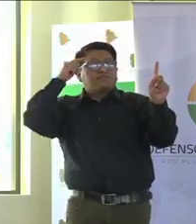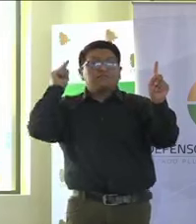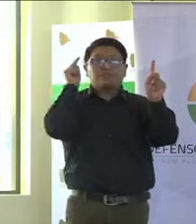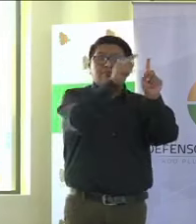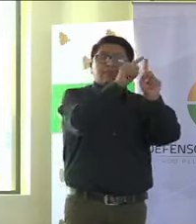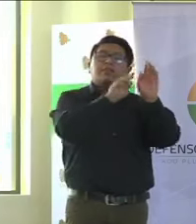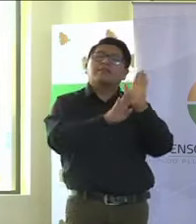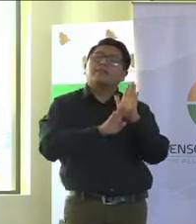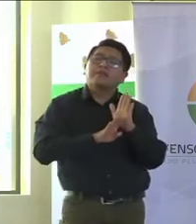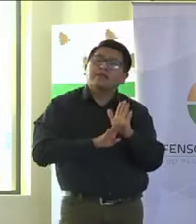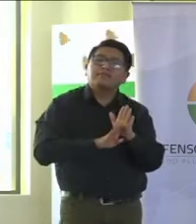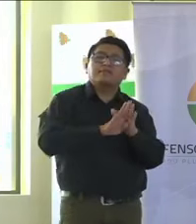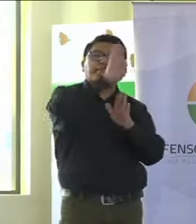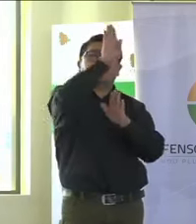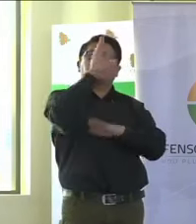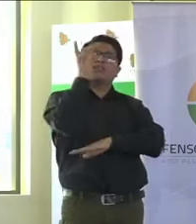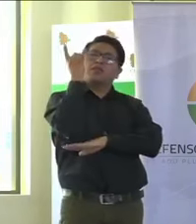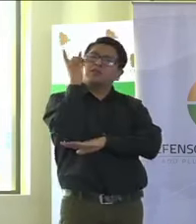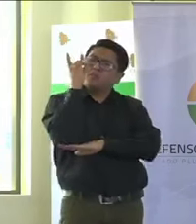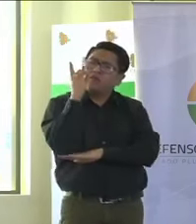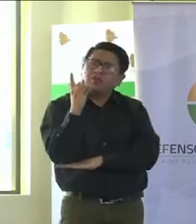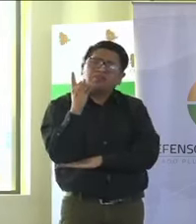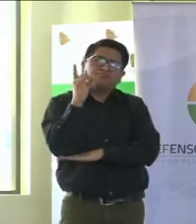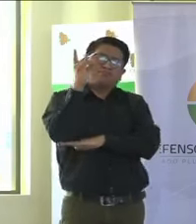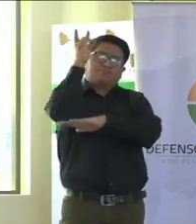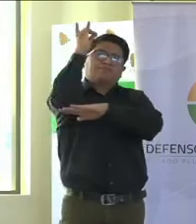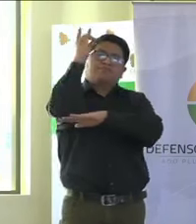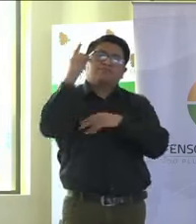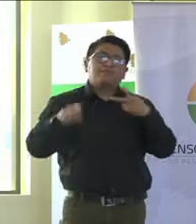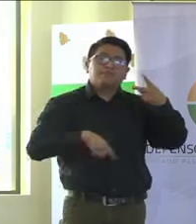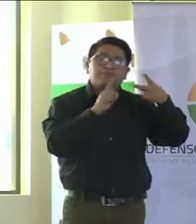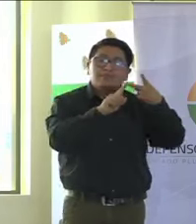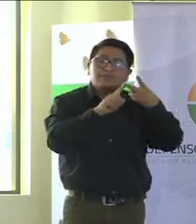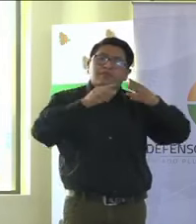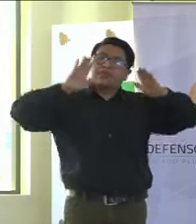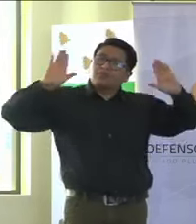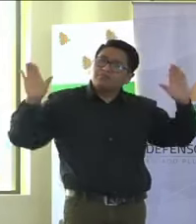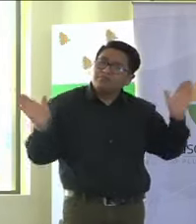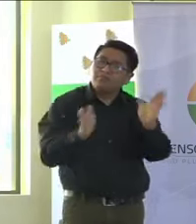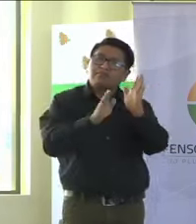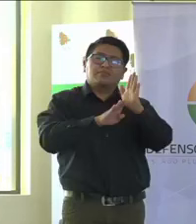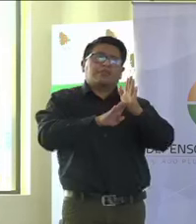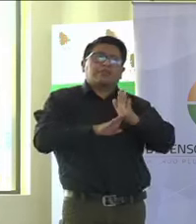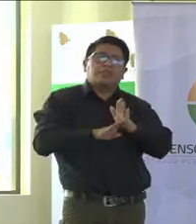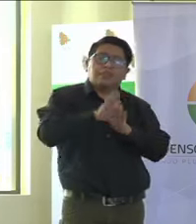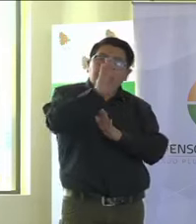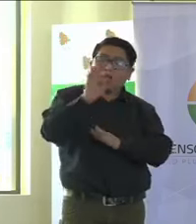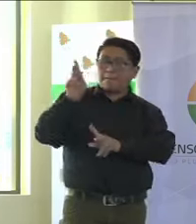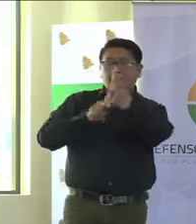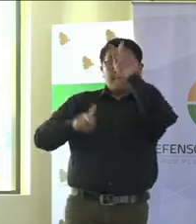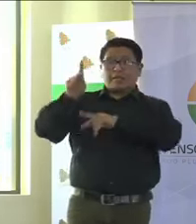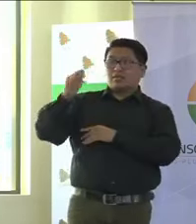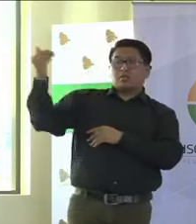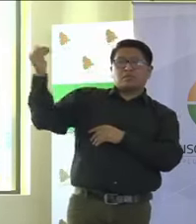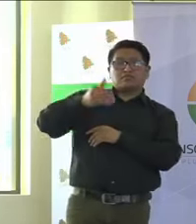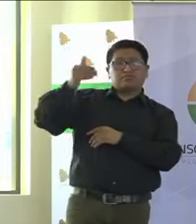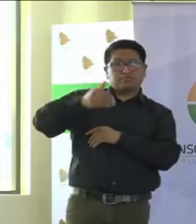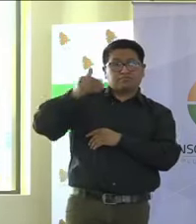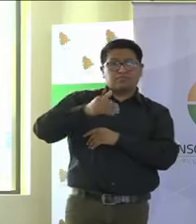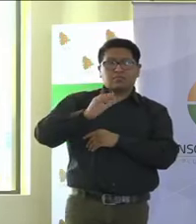desarrollo de nuestro país y en pro del desarrollo también de las personas que acuden a nuestra institución. Así